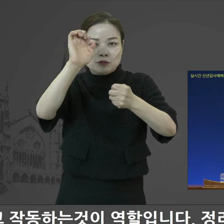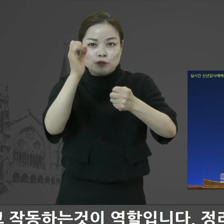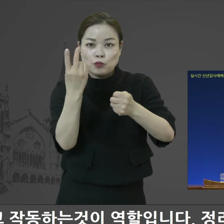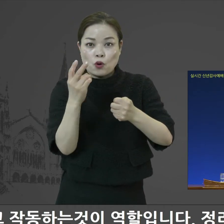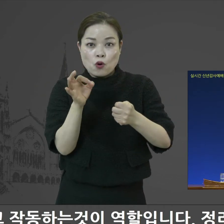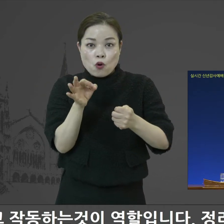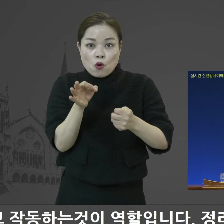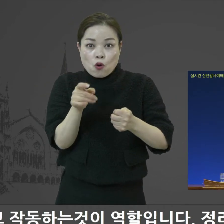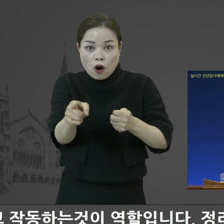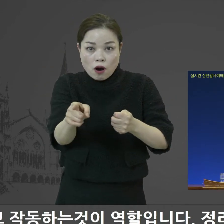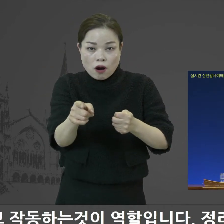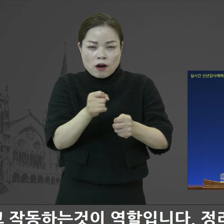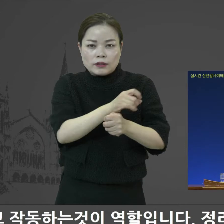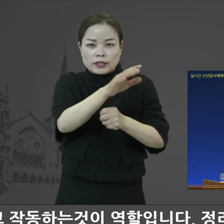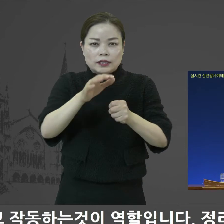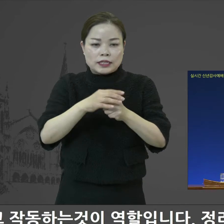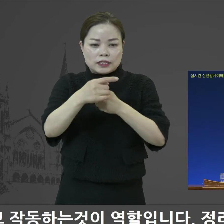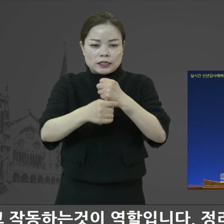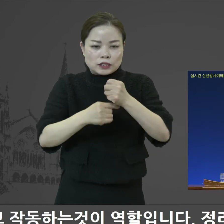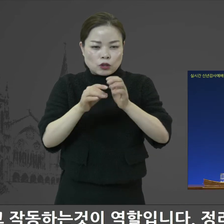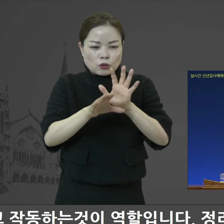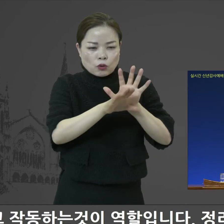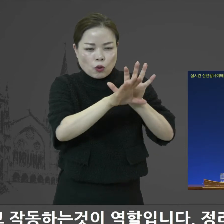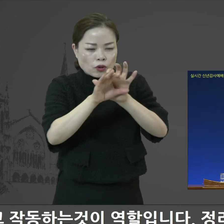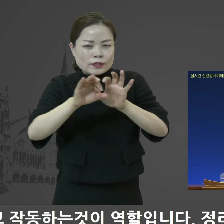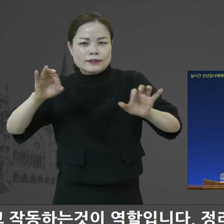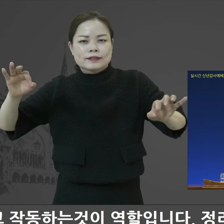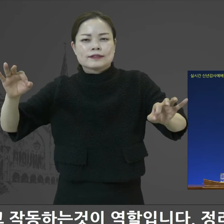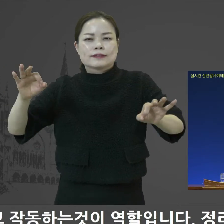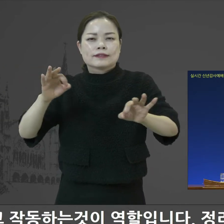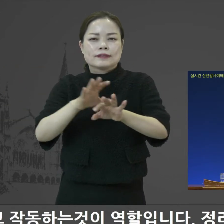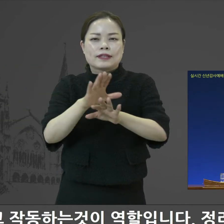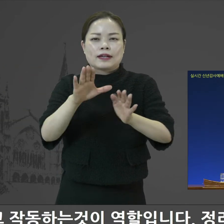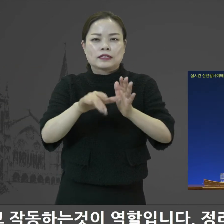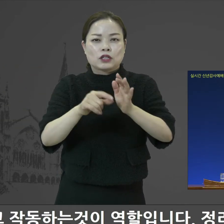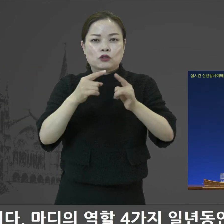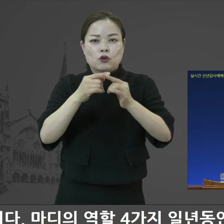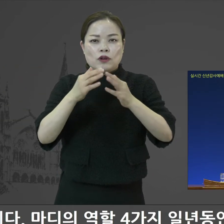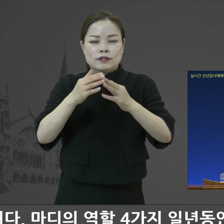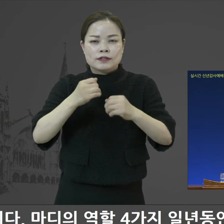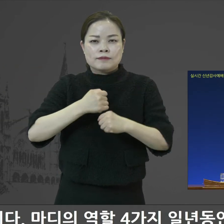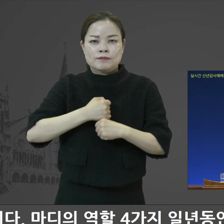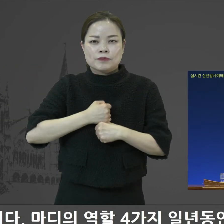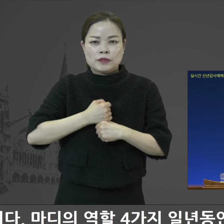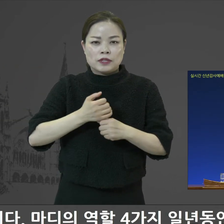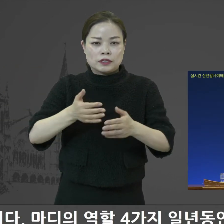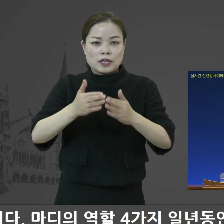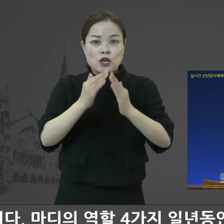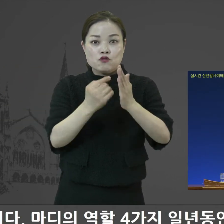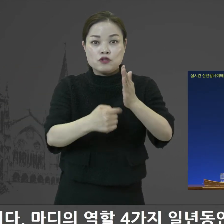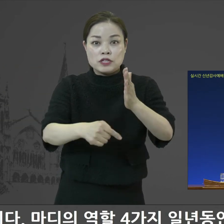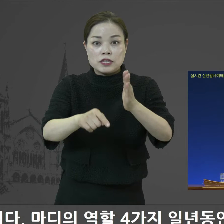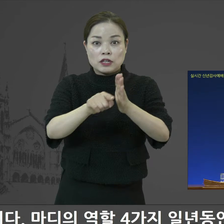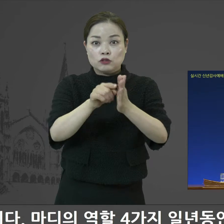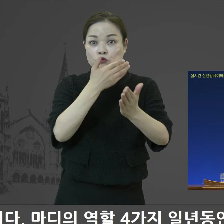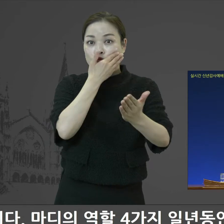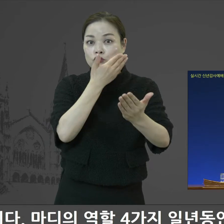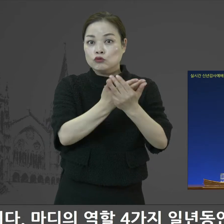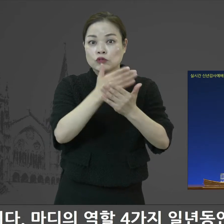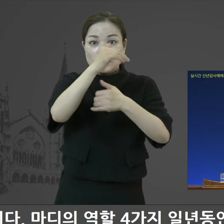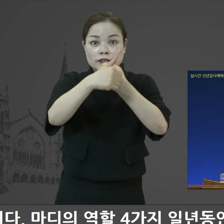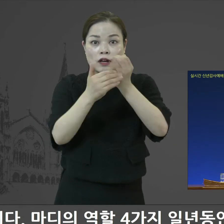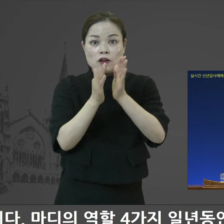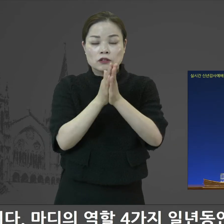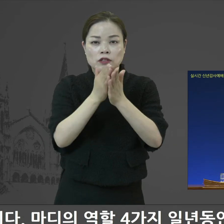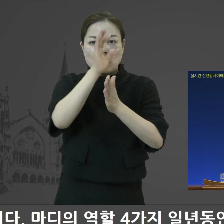1년을 넘어서서 코로나와 함께하고 코로나가 종식될 그때까지 교회를 지키고 교회를 세우기 위한 중요한